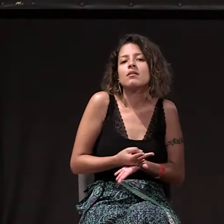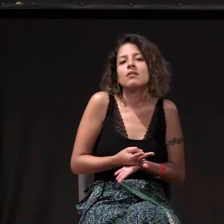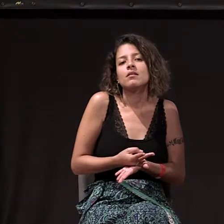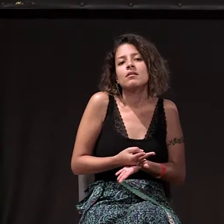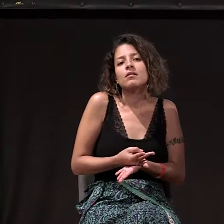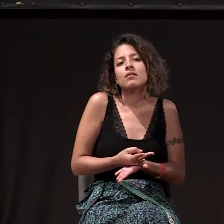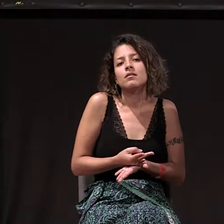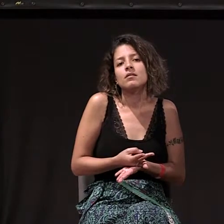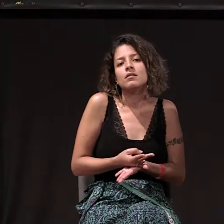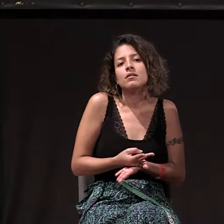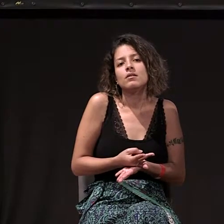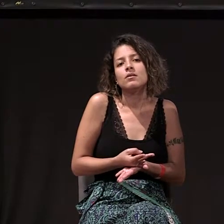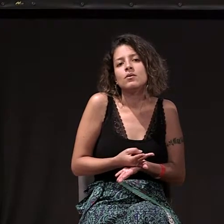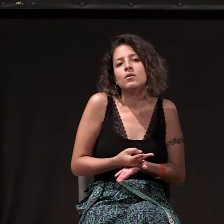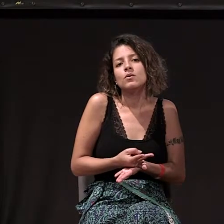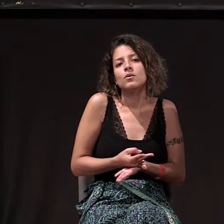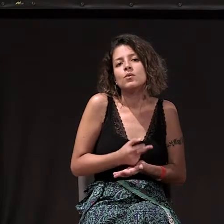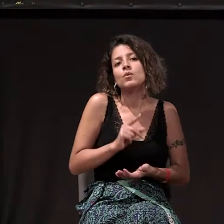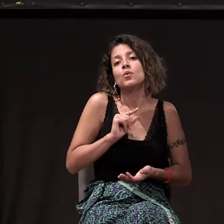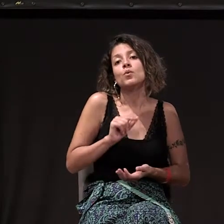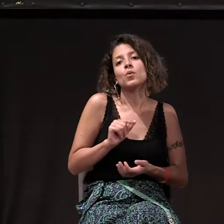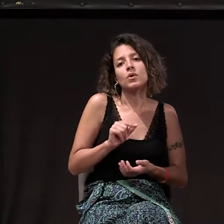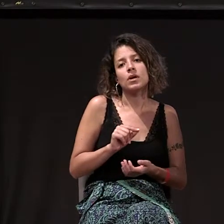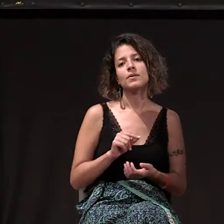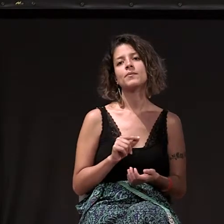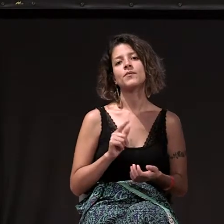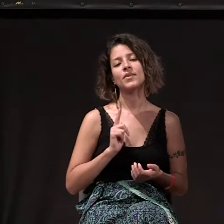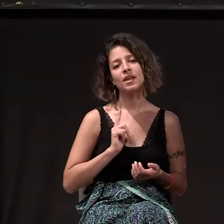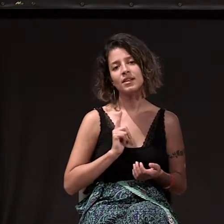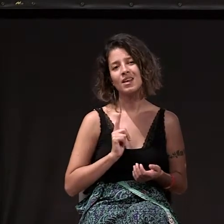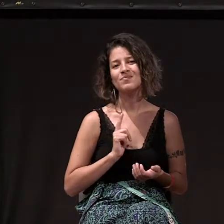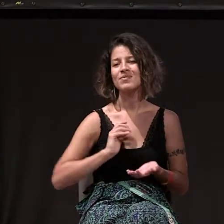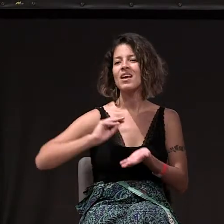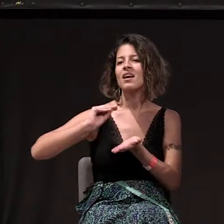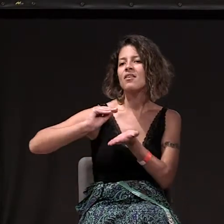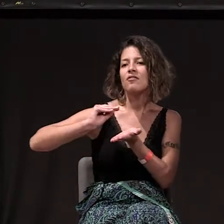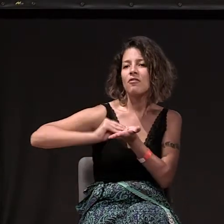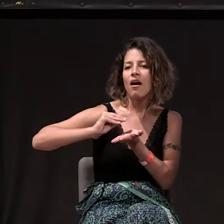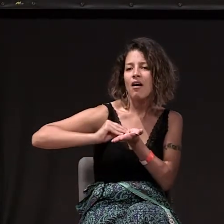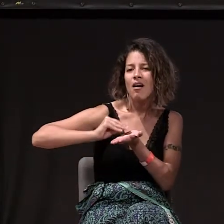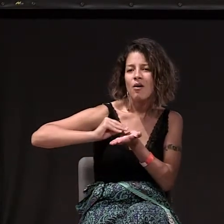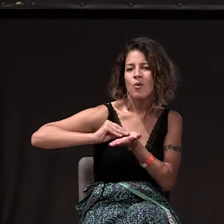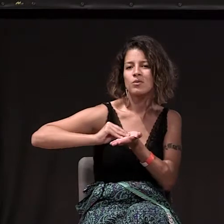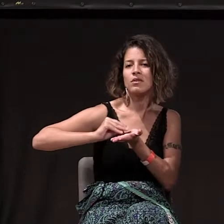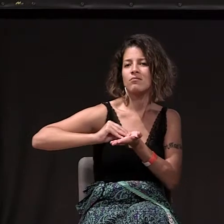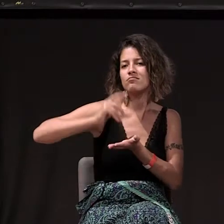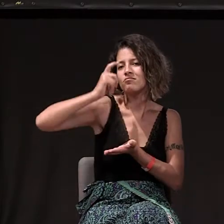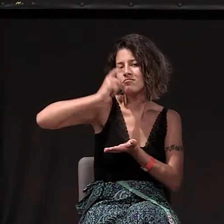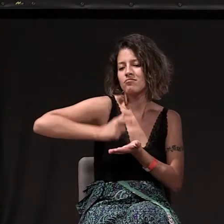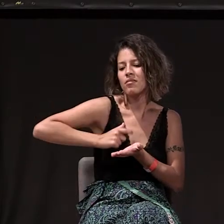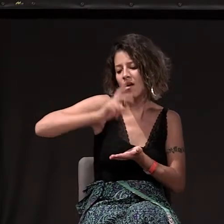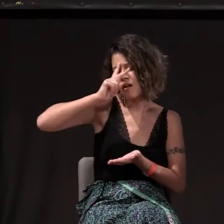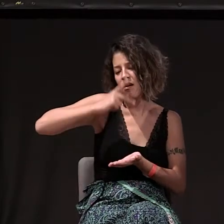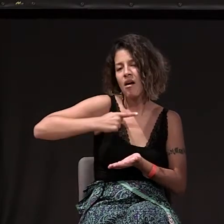da carência de uma autoafirmação, de